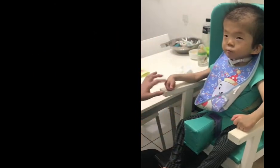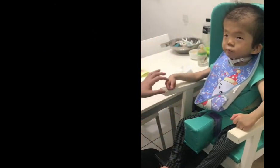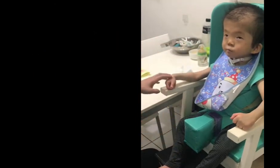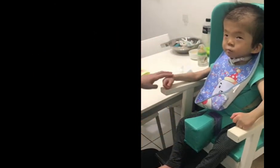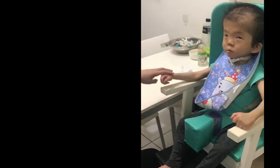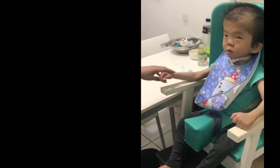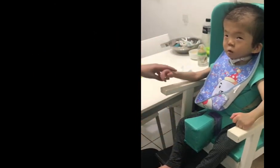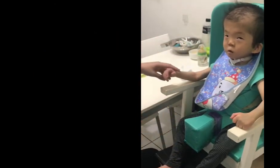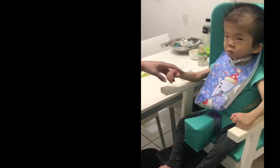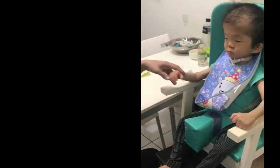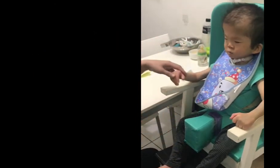吃吃，